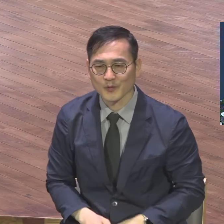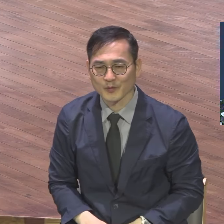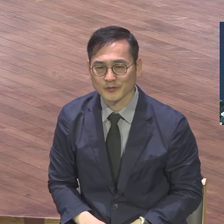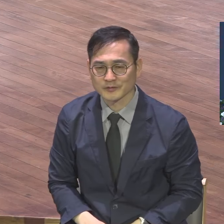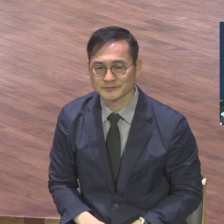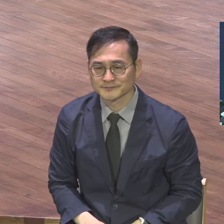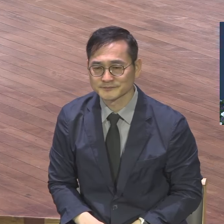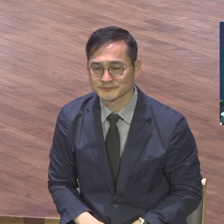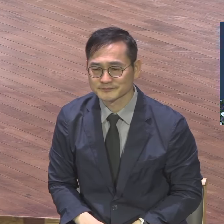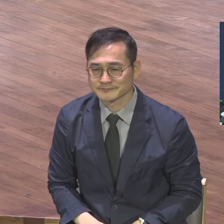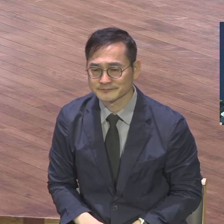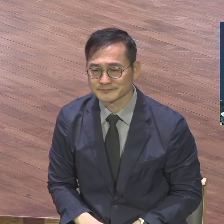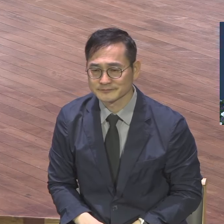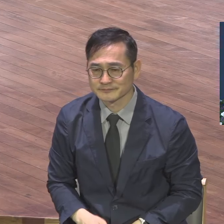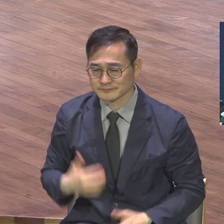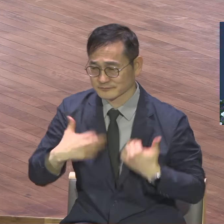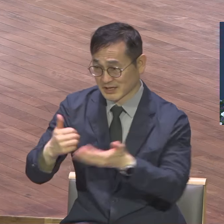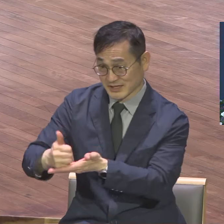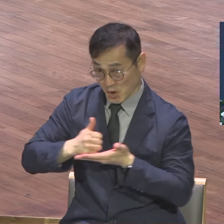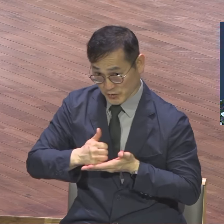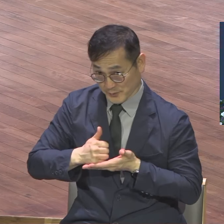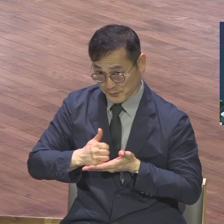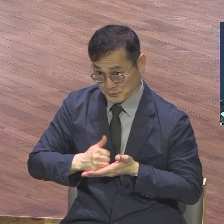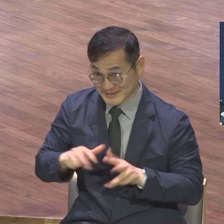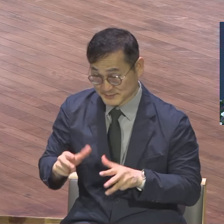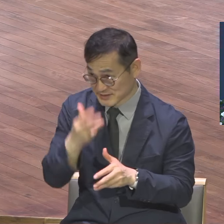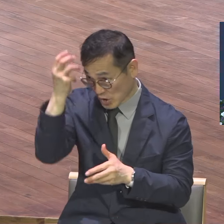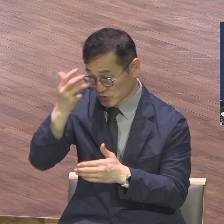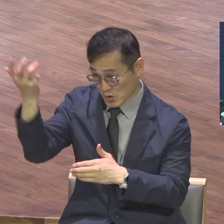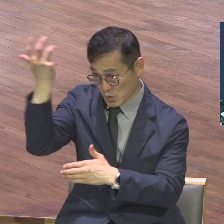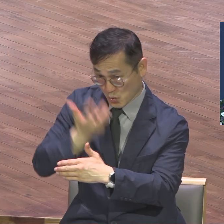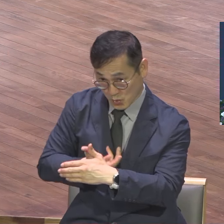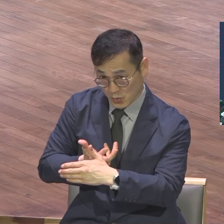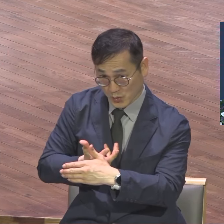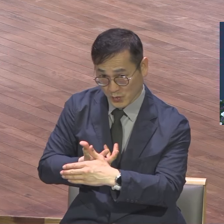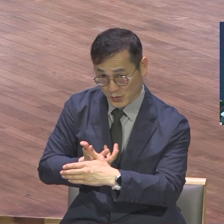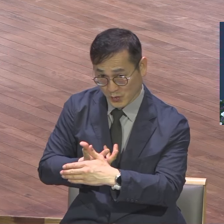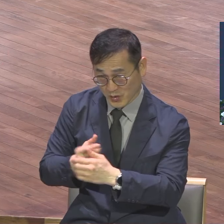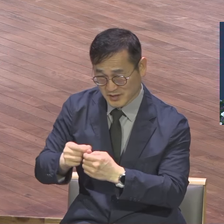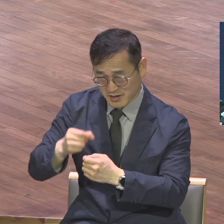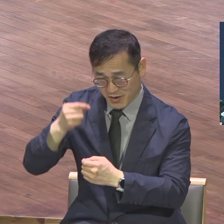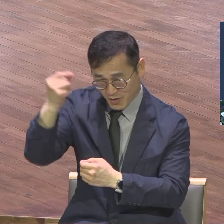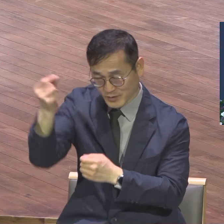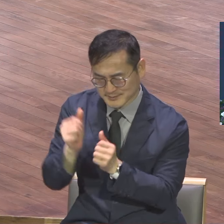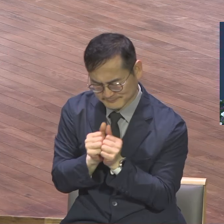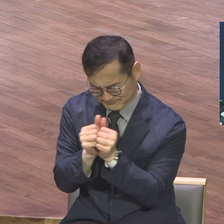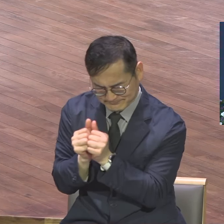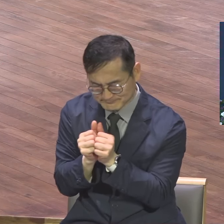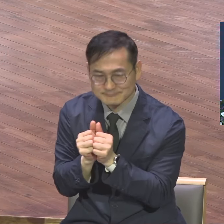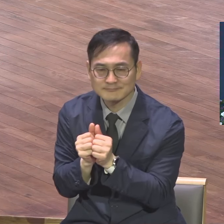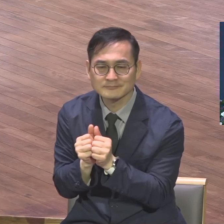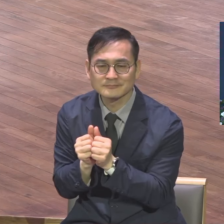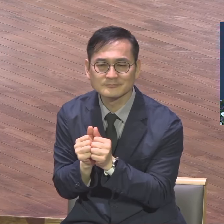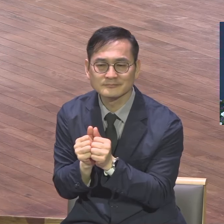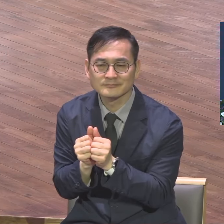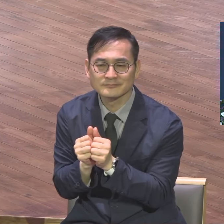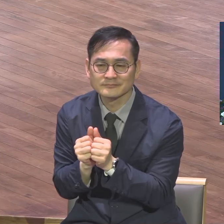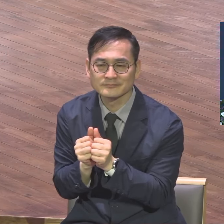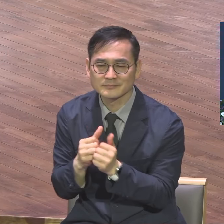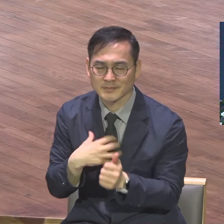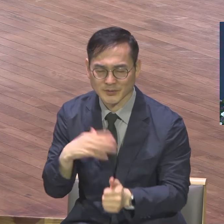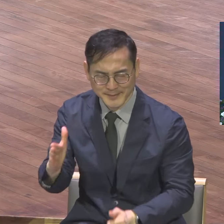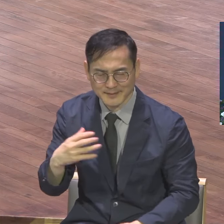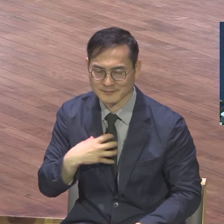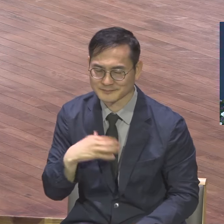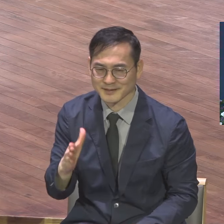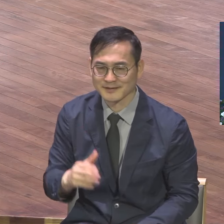때문에. 여러분이 영접한 그 순간 성령이 내 안에 들어오셔서 영원토록 함께 계십니다. 영원히. 영원히